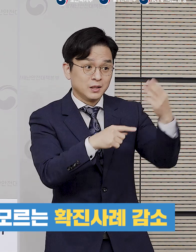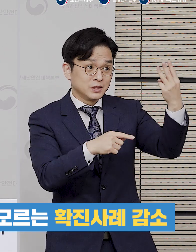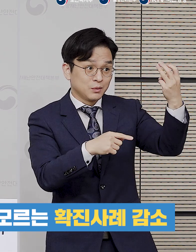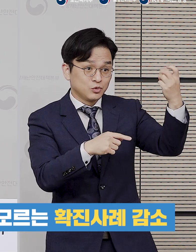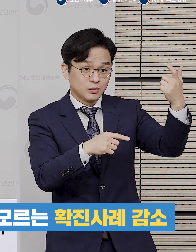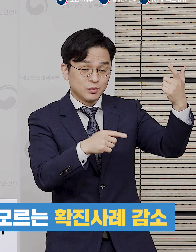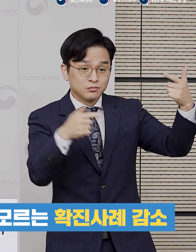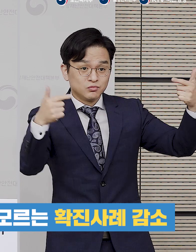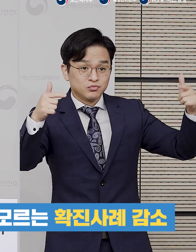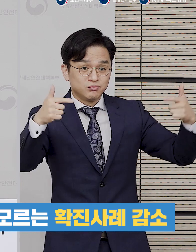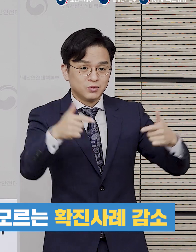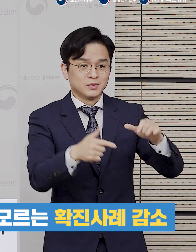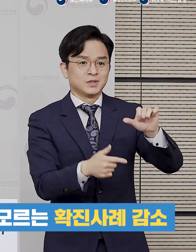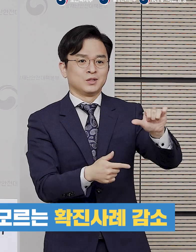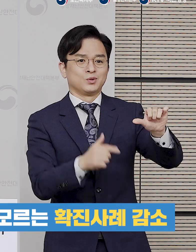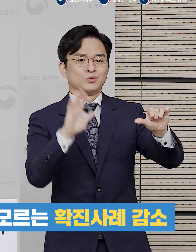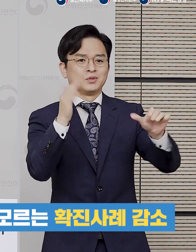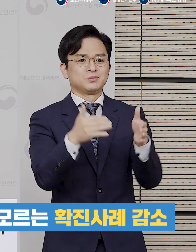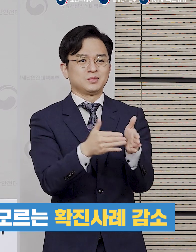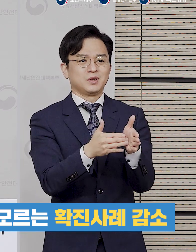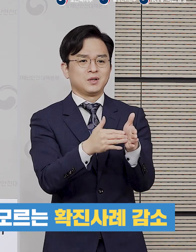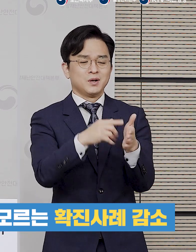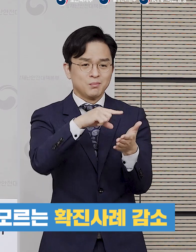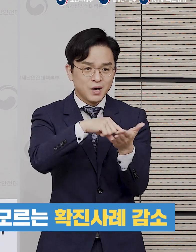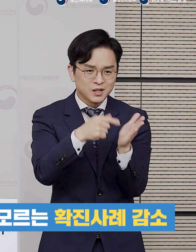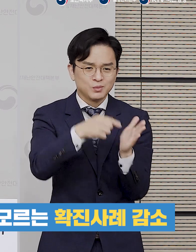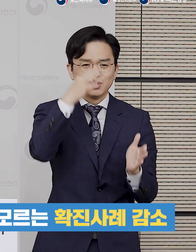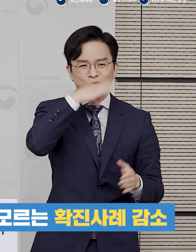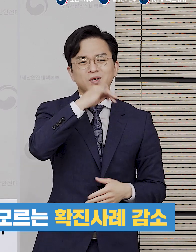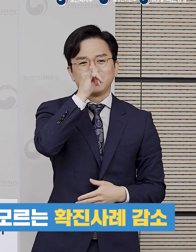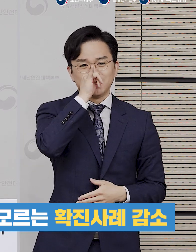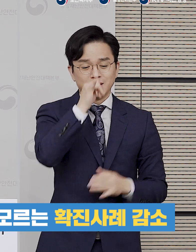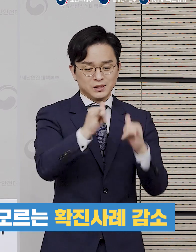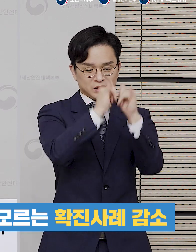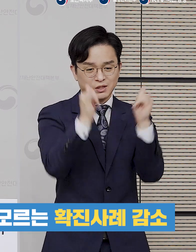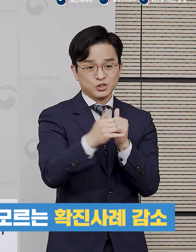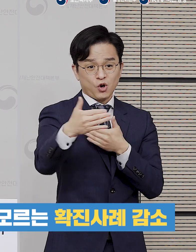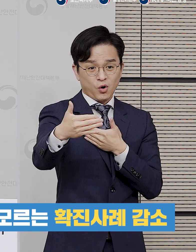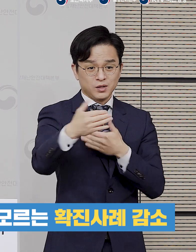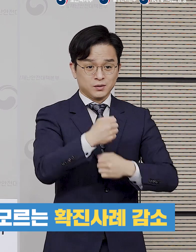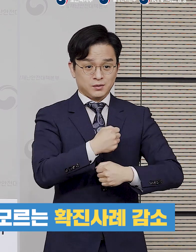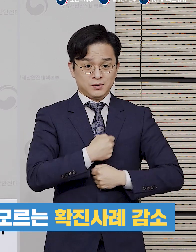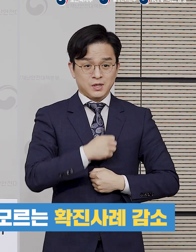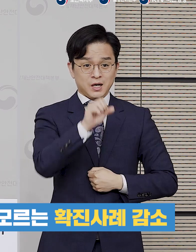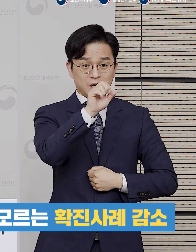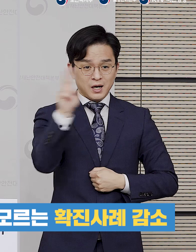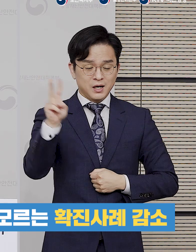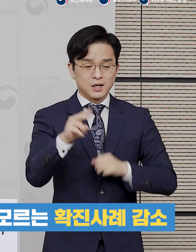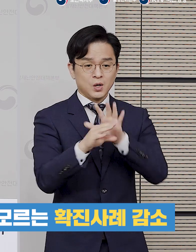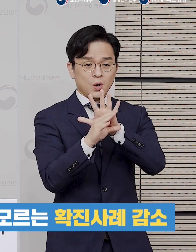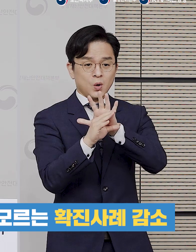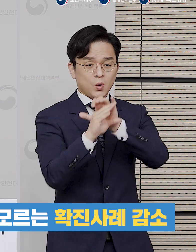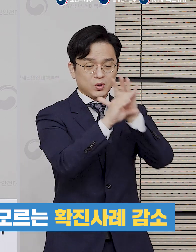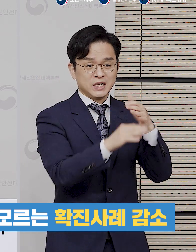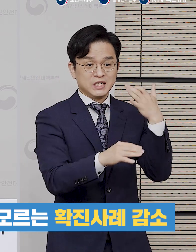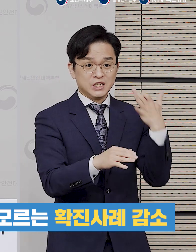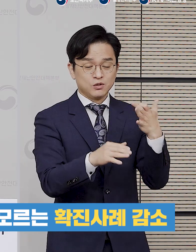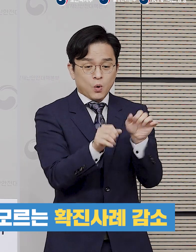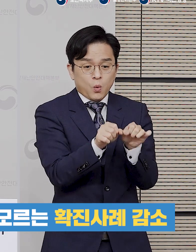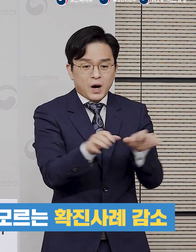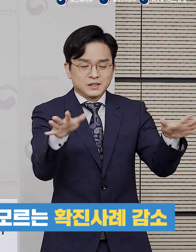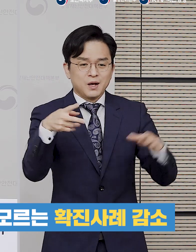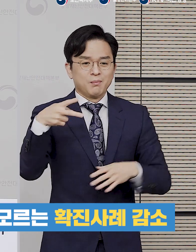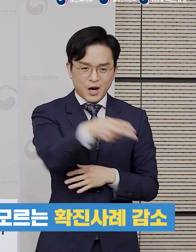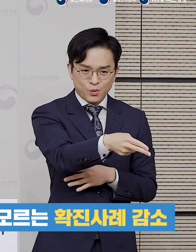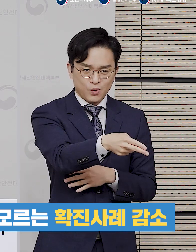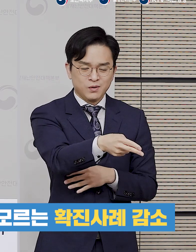5건으로 감소하였습니다. 사회적 거리두기는 코로나19의 확산을 차단하고 방역 관리 체계의